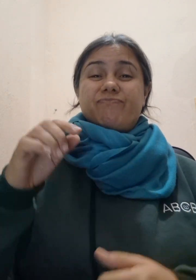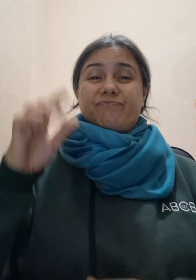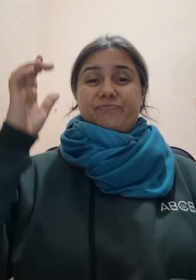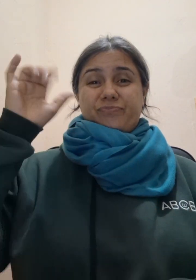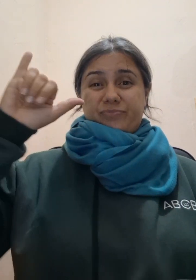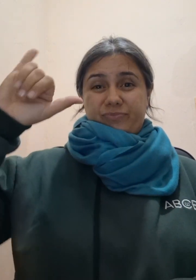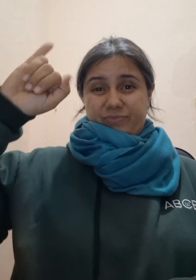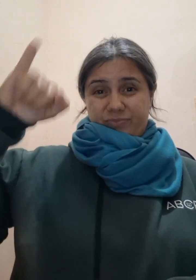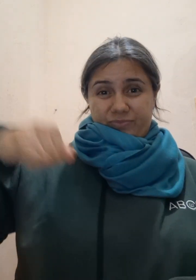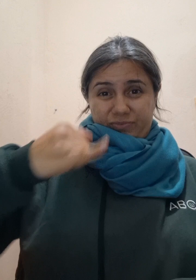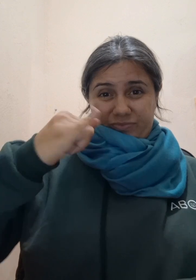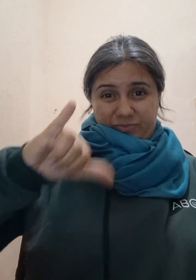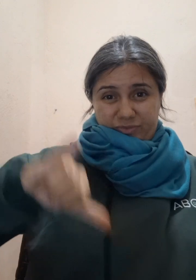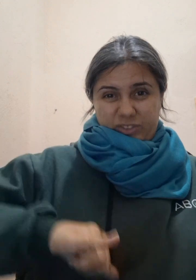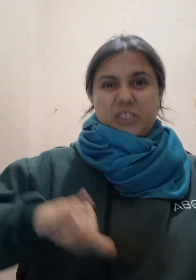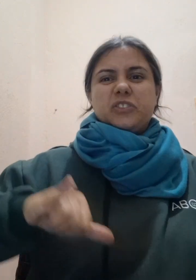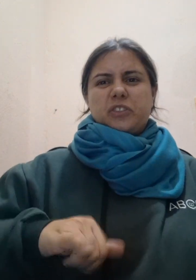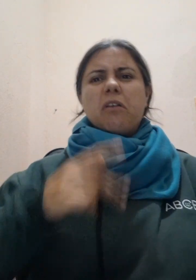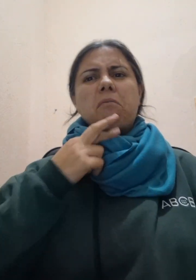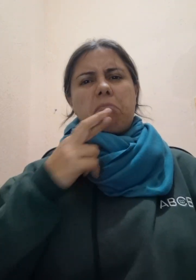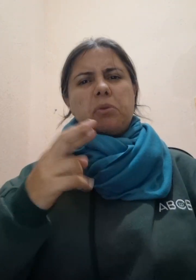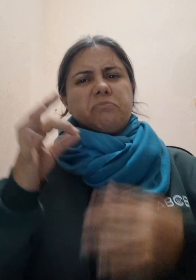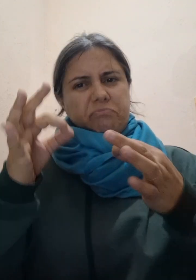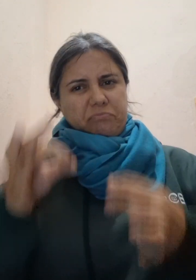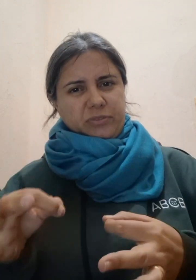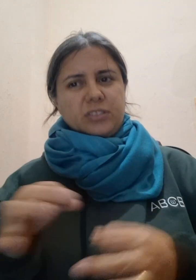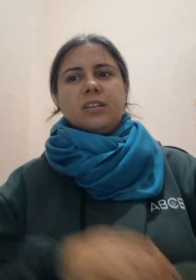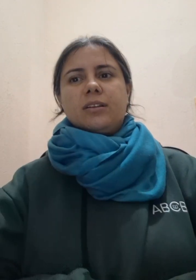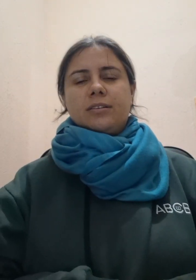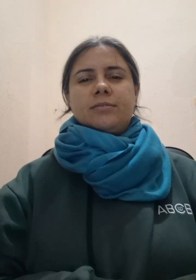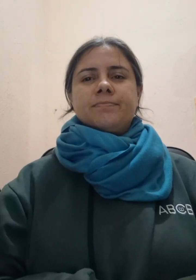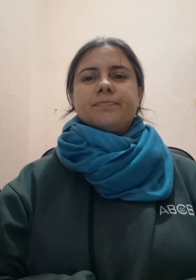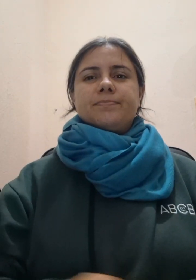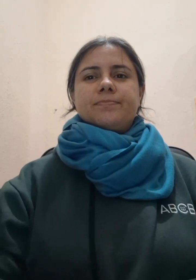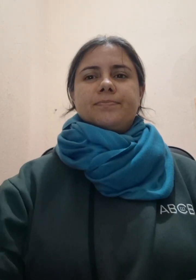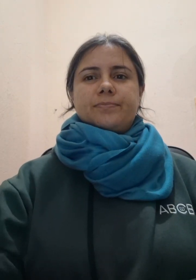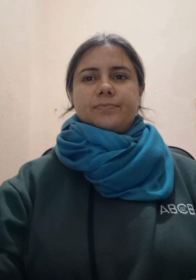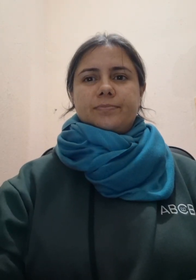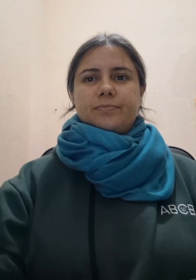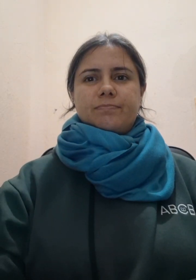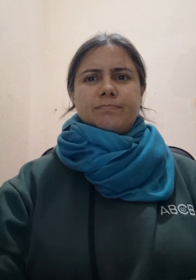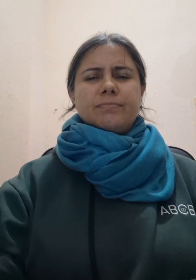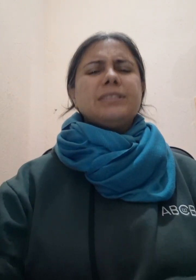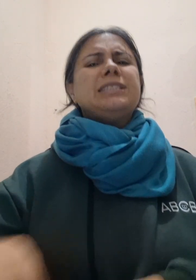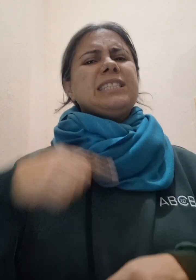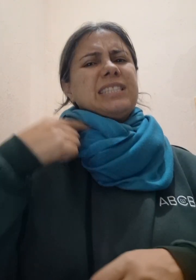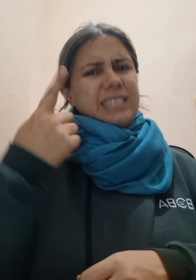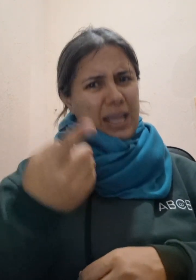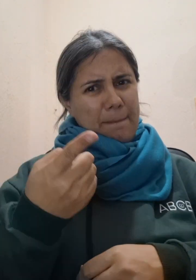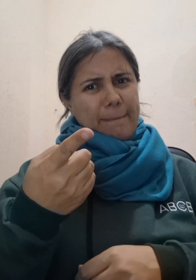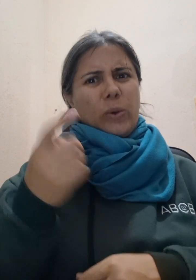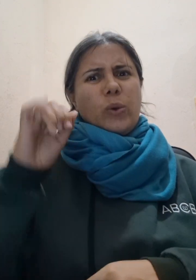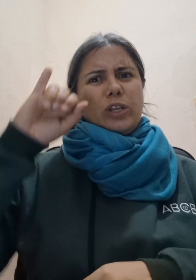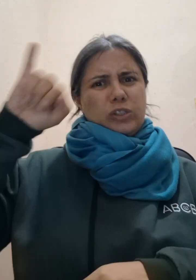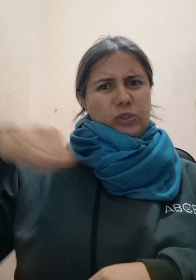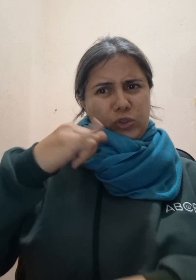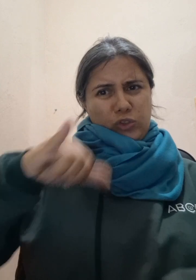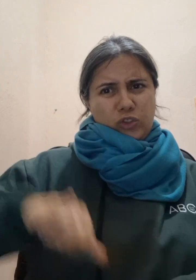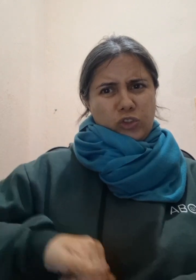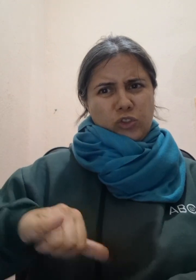ele, então ele perdeu, Foi a derrota de Satanás ali no começo. Porque Jó respondeu